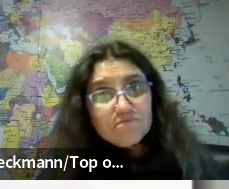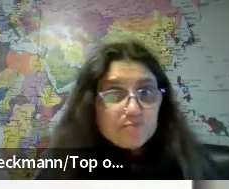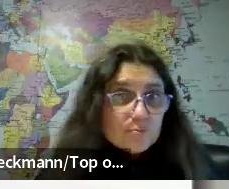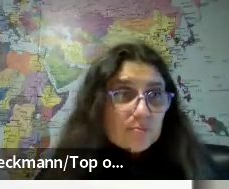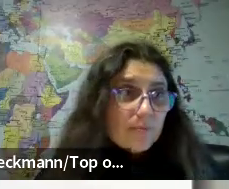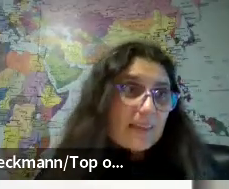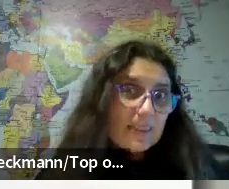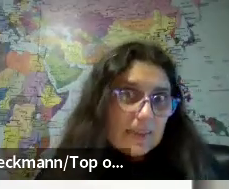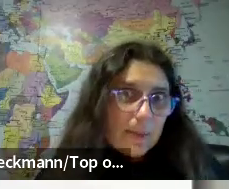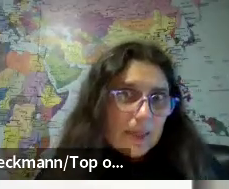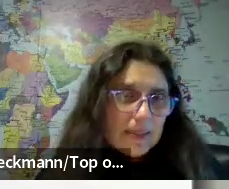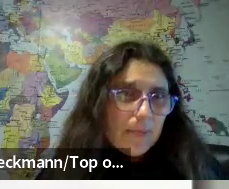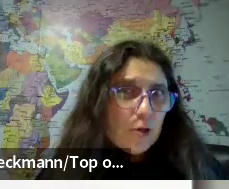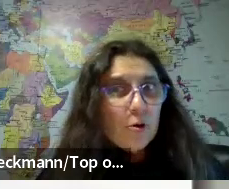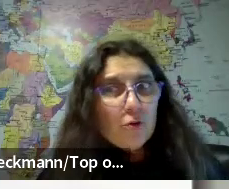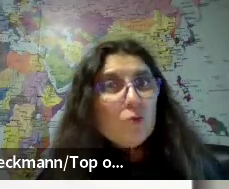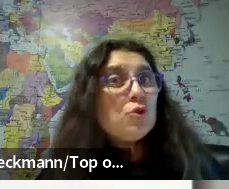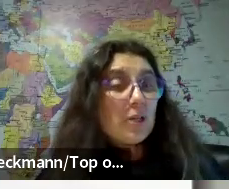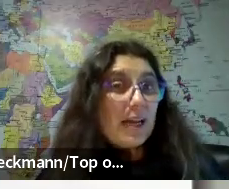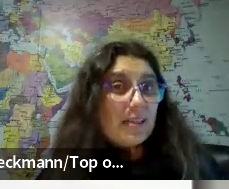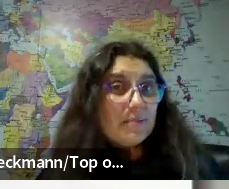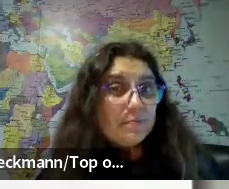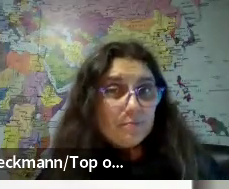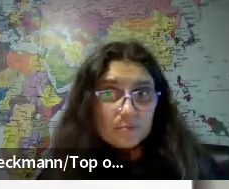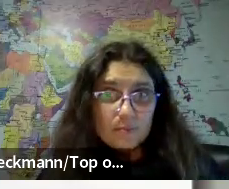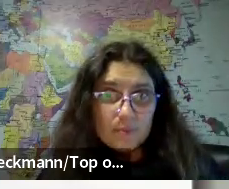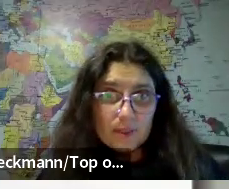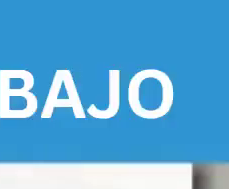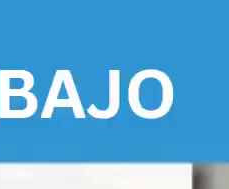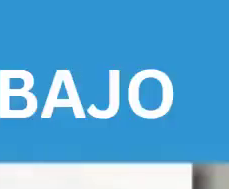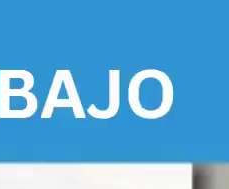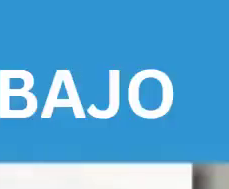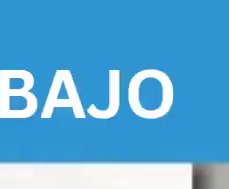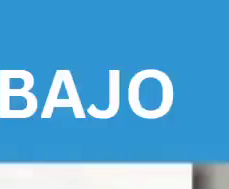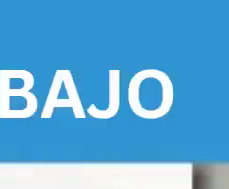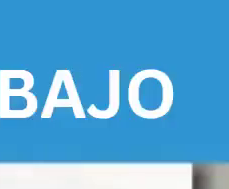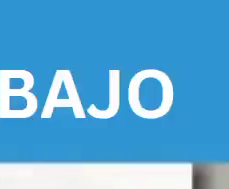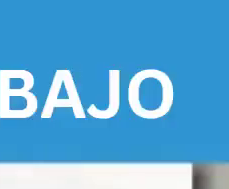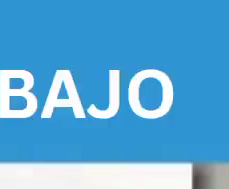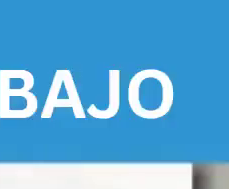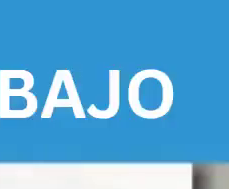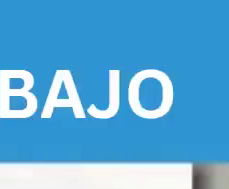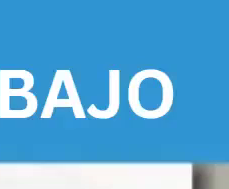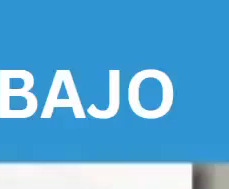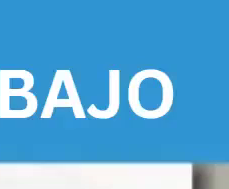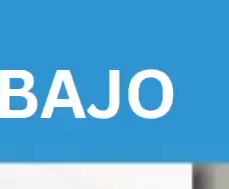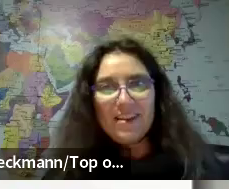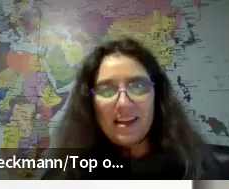es- estéticamente, pero es poco funcional. Mm. Aquí, ¿cómo es la